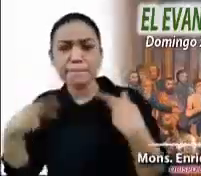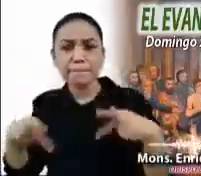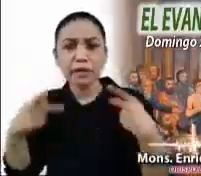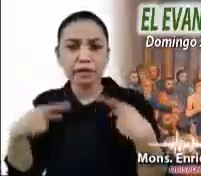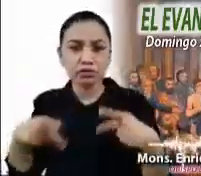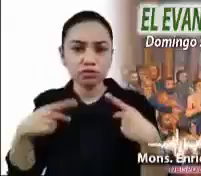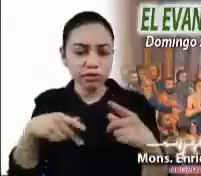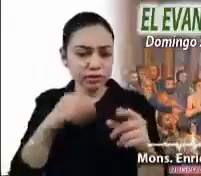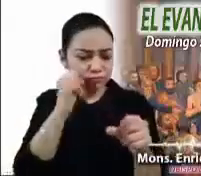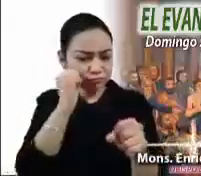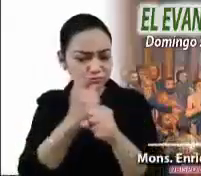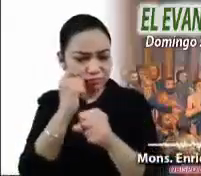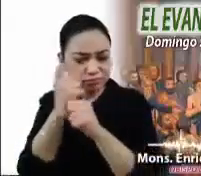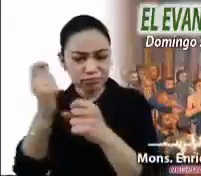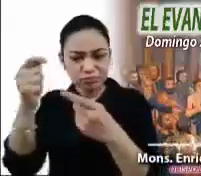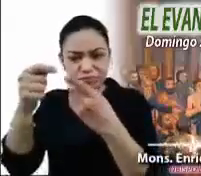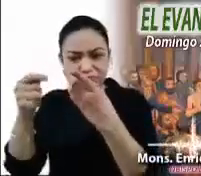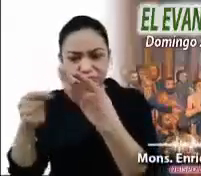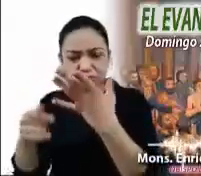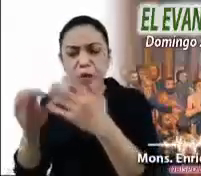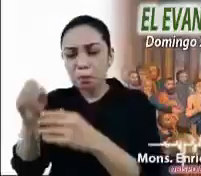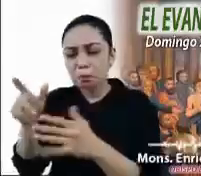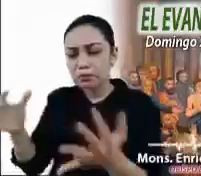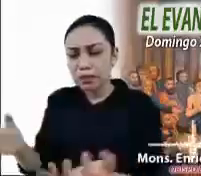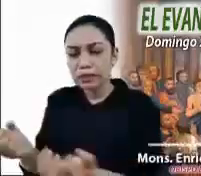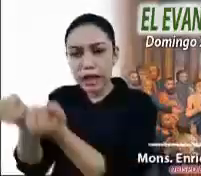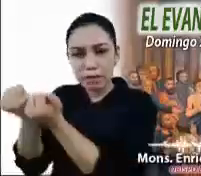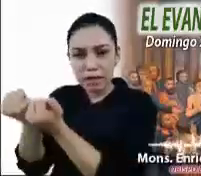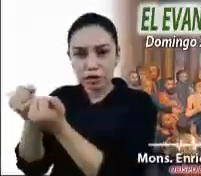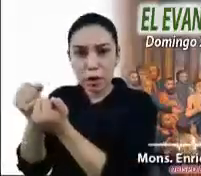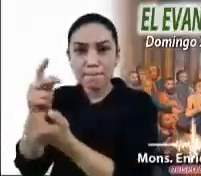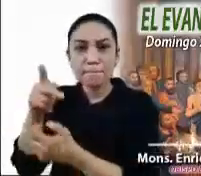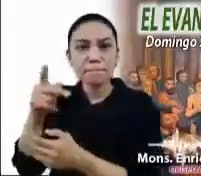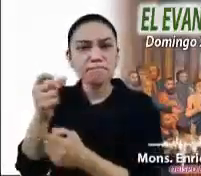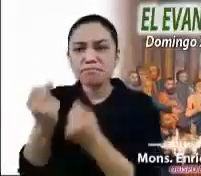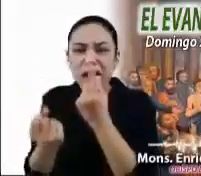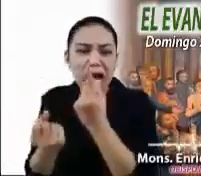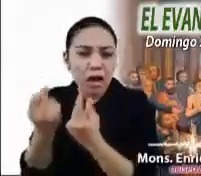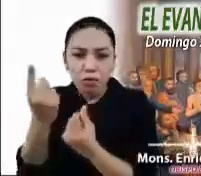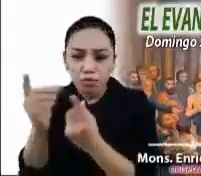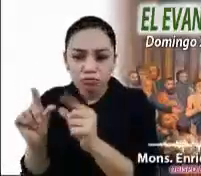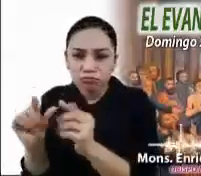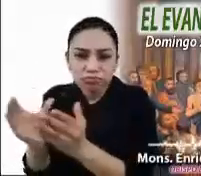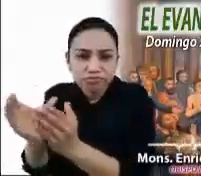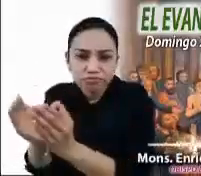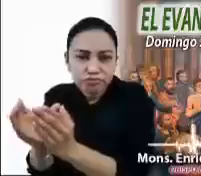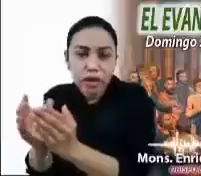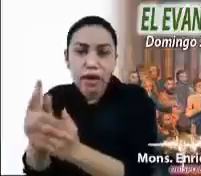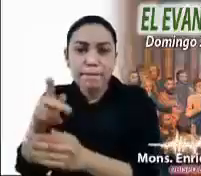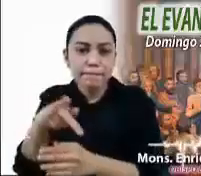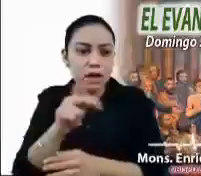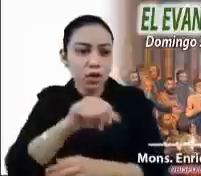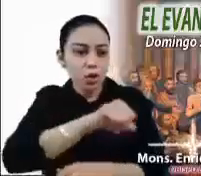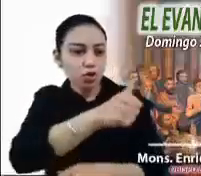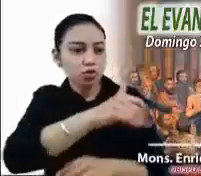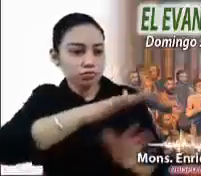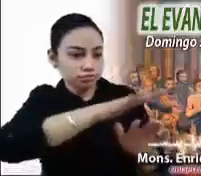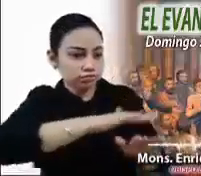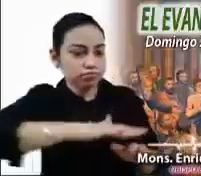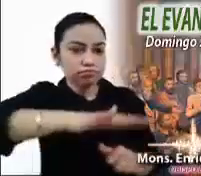salvación a unos cuantos, provocando marginación y sufrimiento a las mayorías.